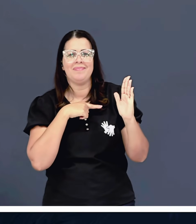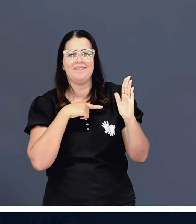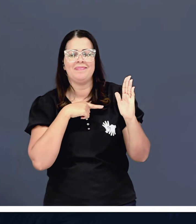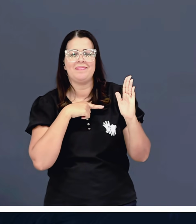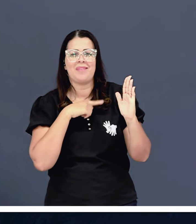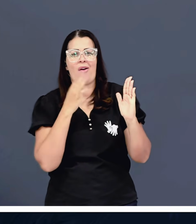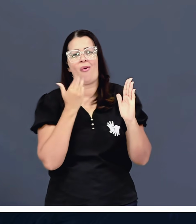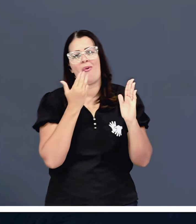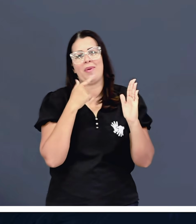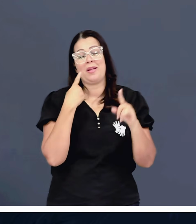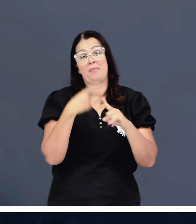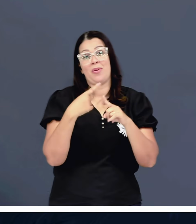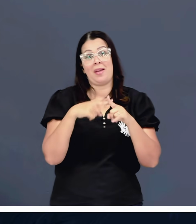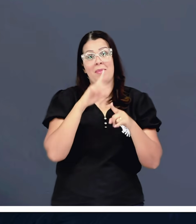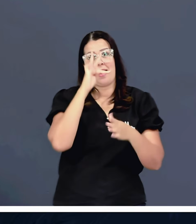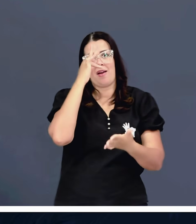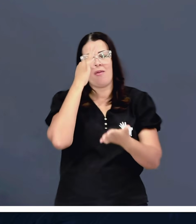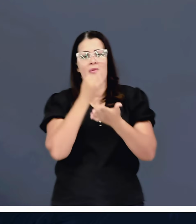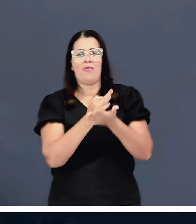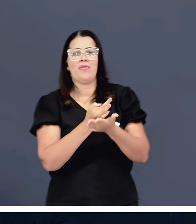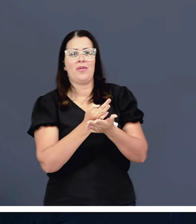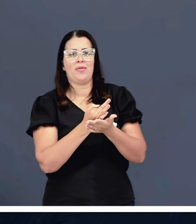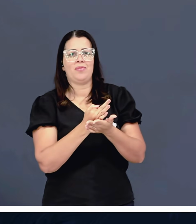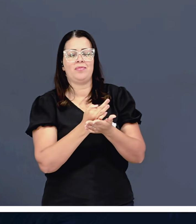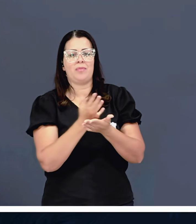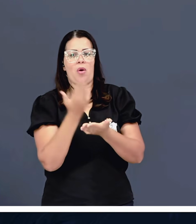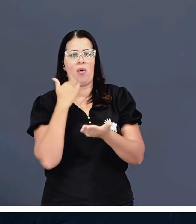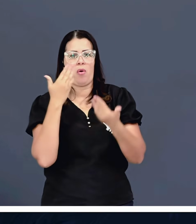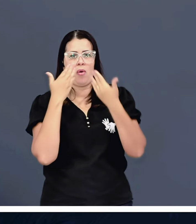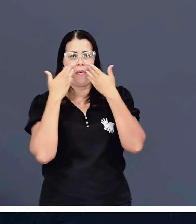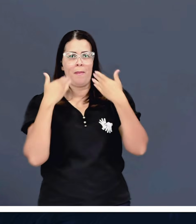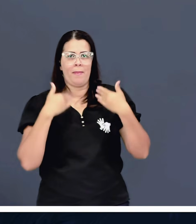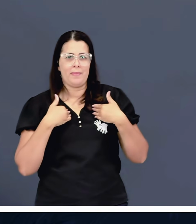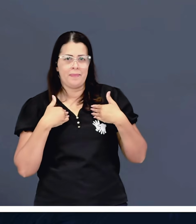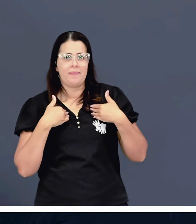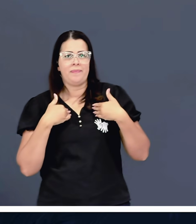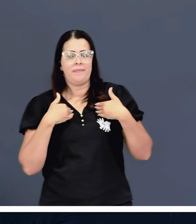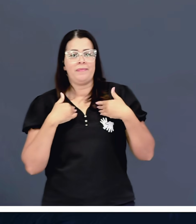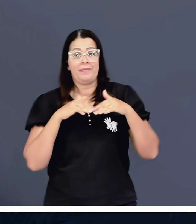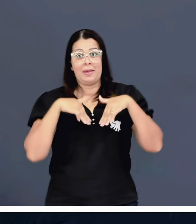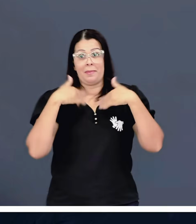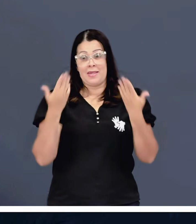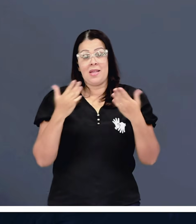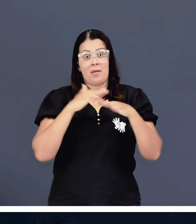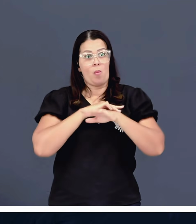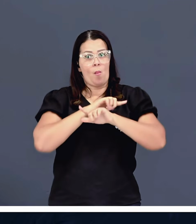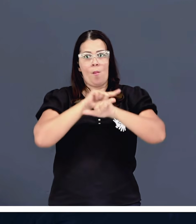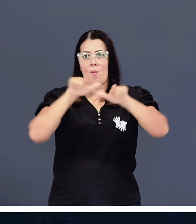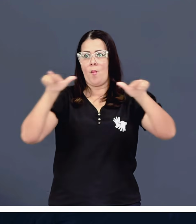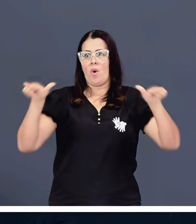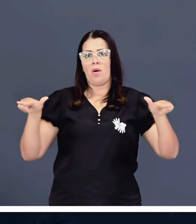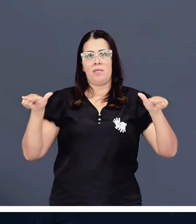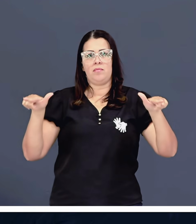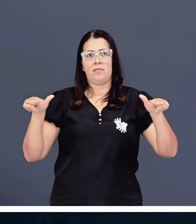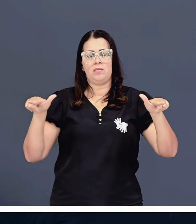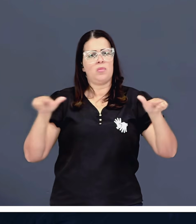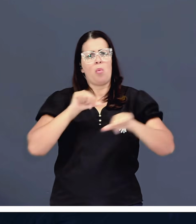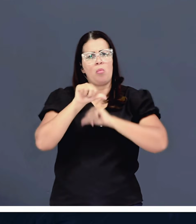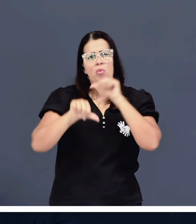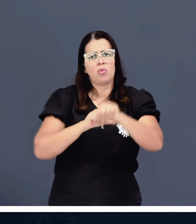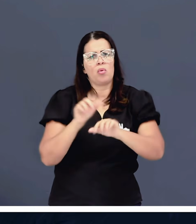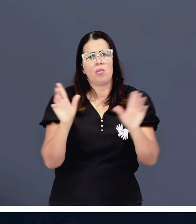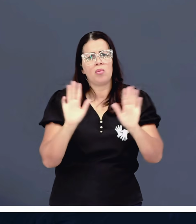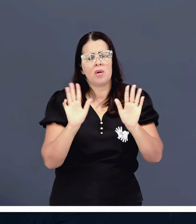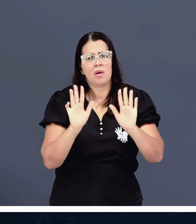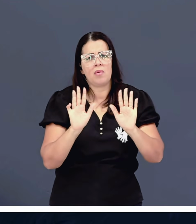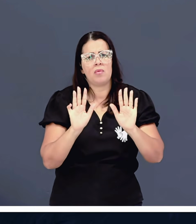provisão. Por quê? Porque ela confiou numa palavra, olhe para mim, apesar do cenário. Gente, o cenário não mudou.